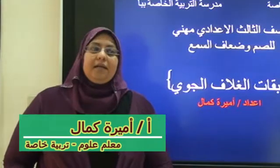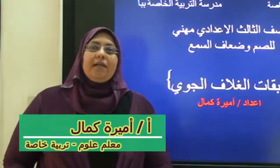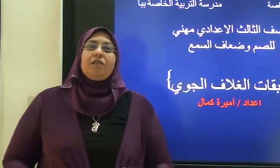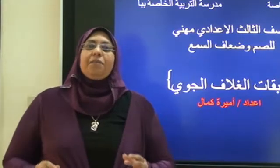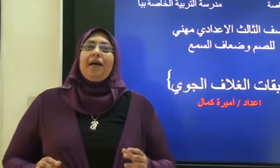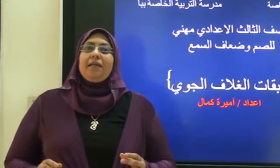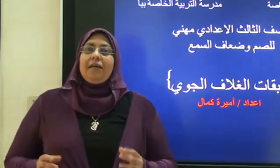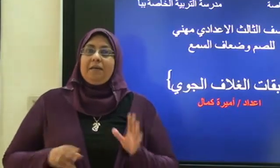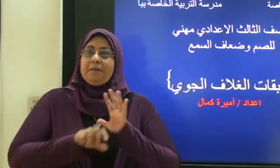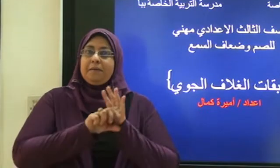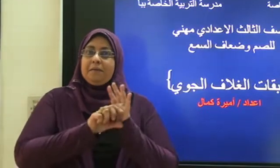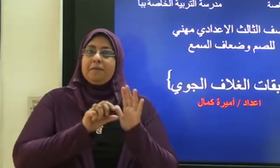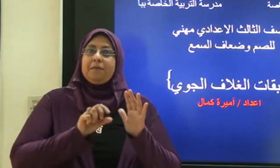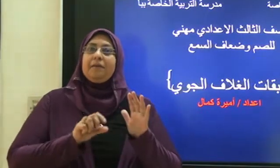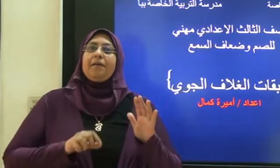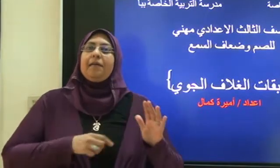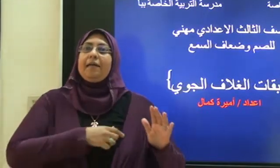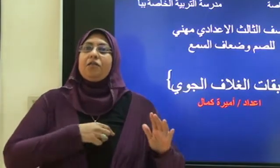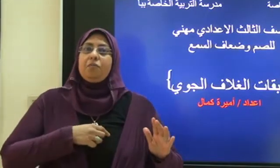الدرس بتاعنا اسمه